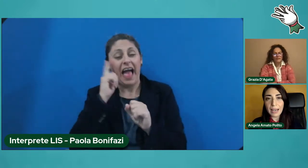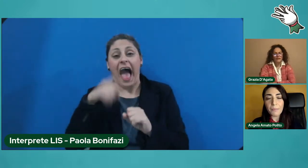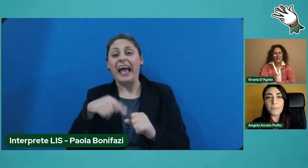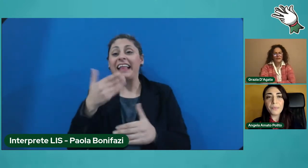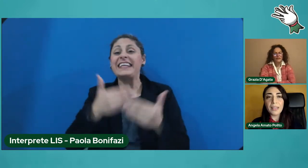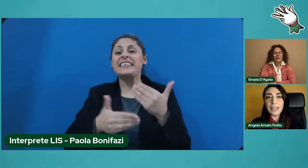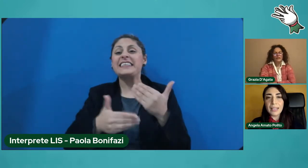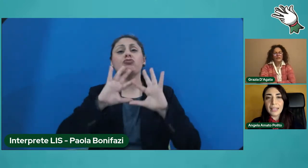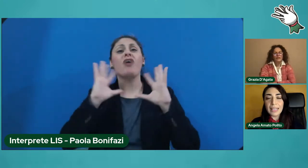disabilità.